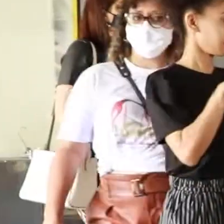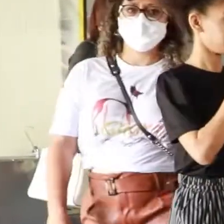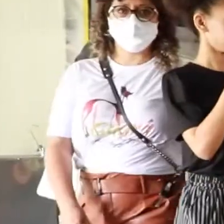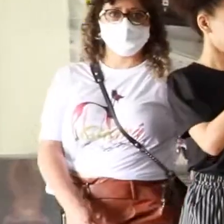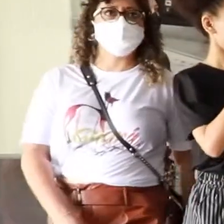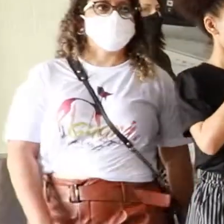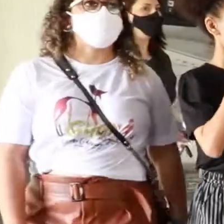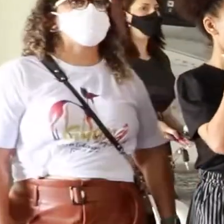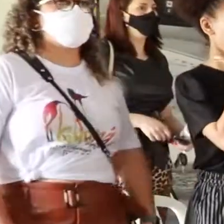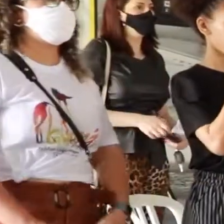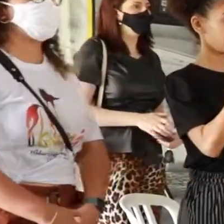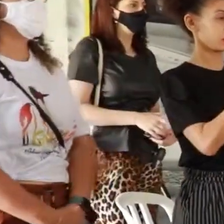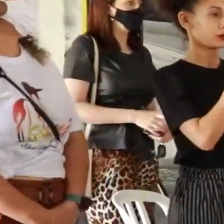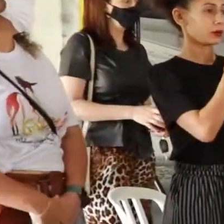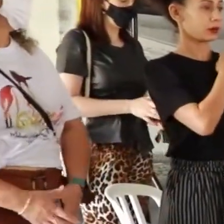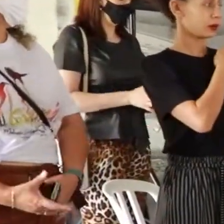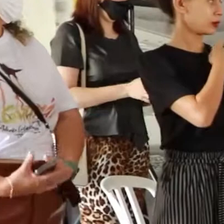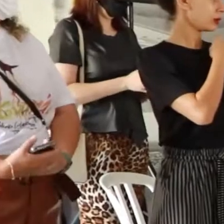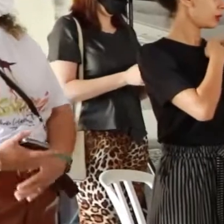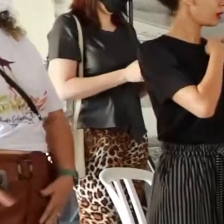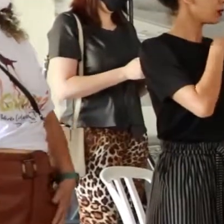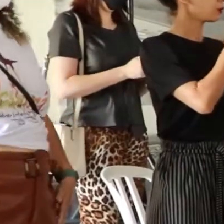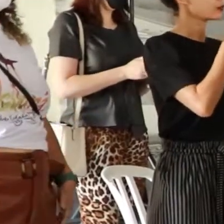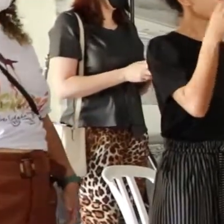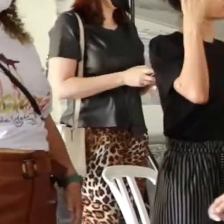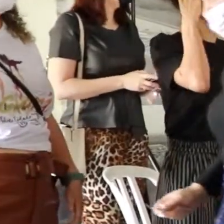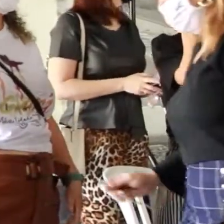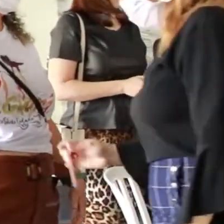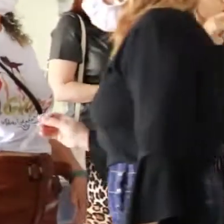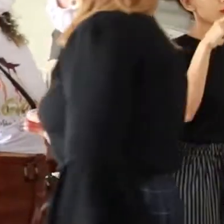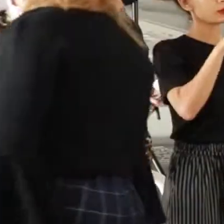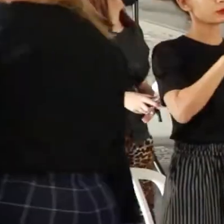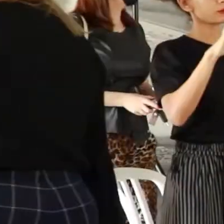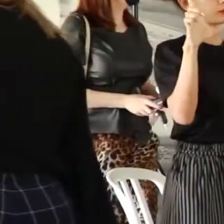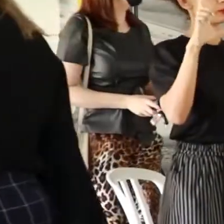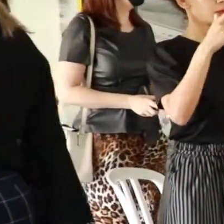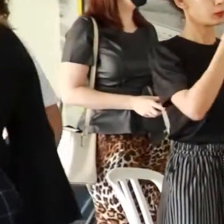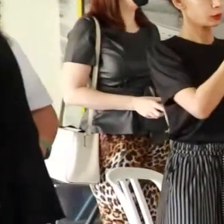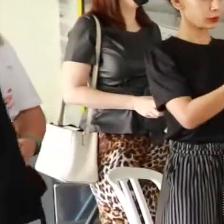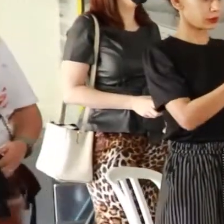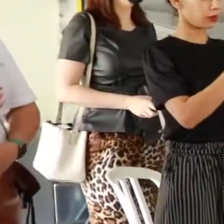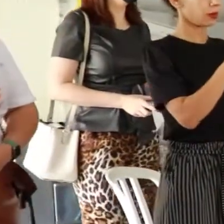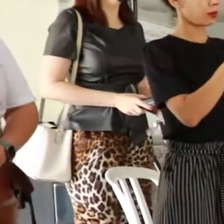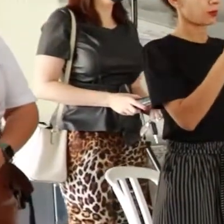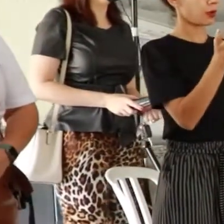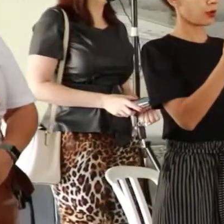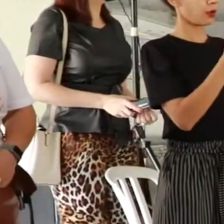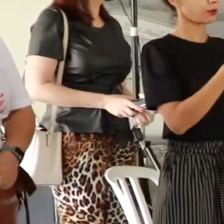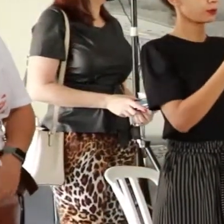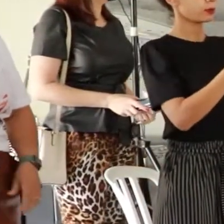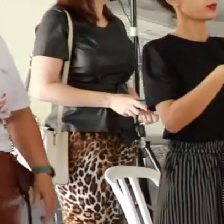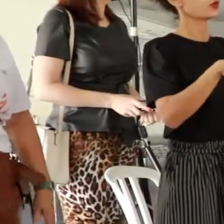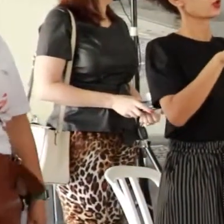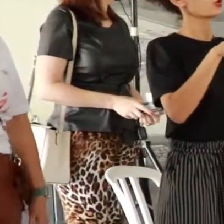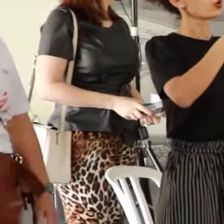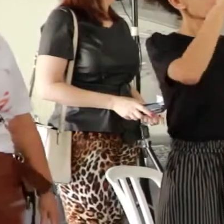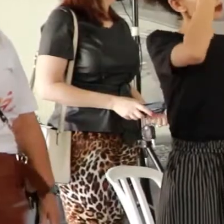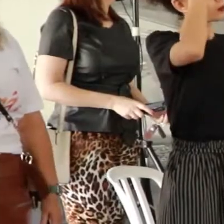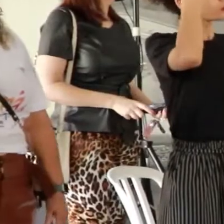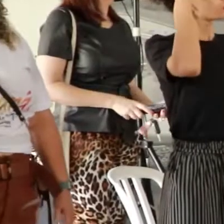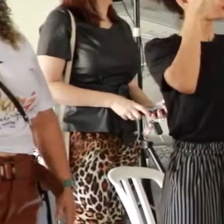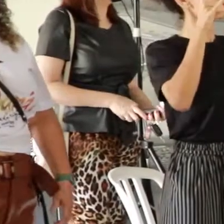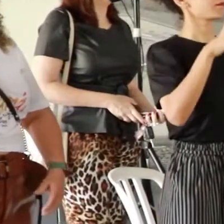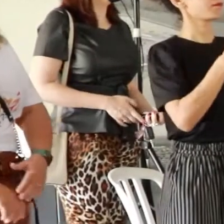bebê Jasmine filha do Diogo Souza parte da equipe hackacity guará e responsável pela trilha sonora da